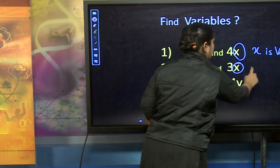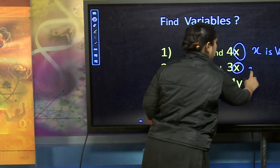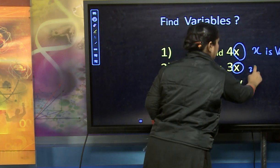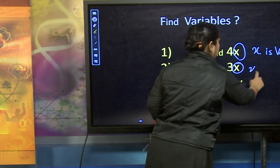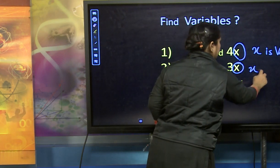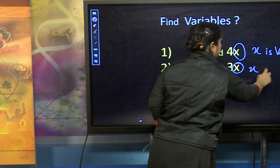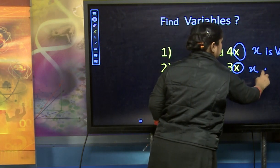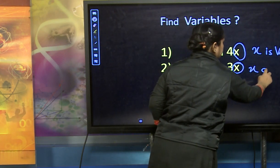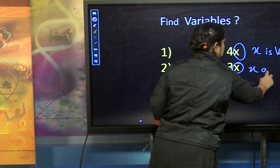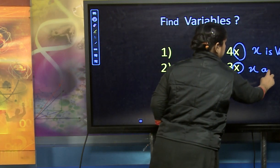एक्स एंड